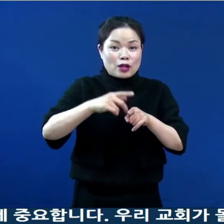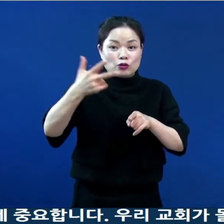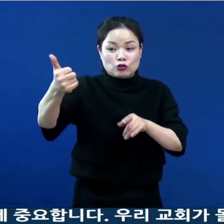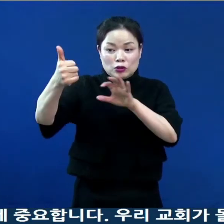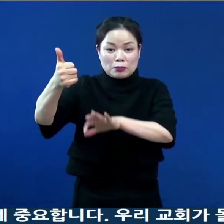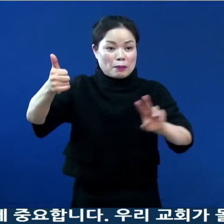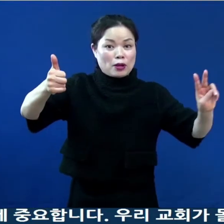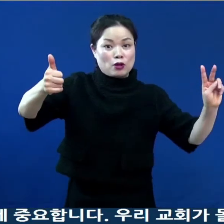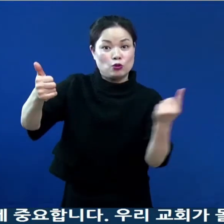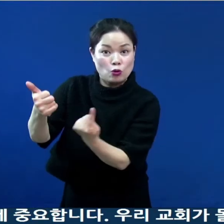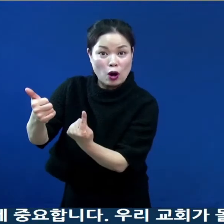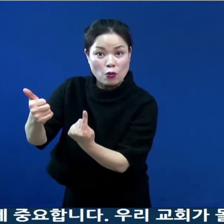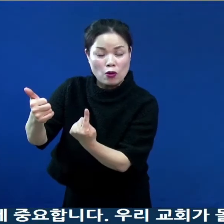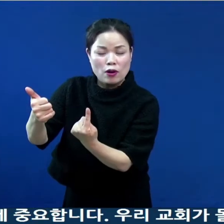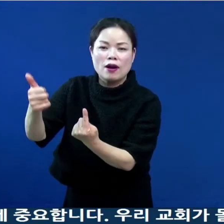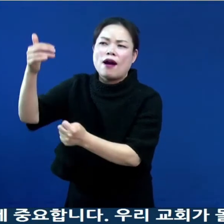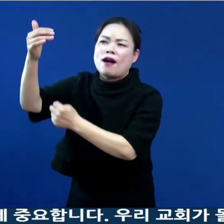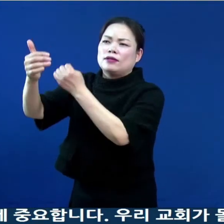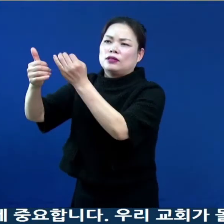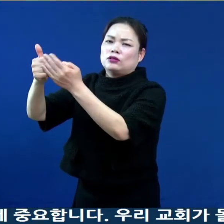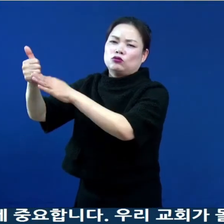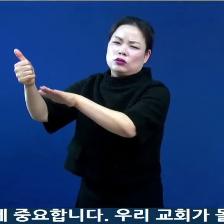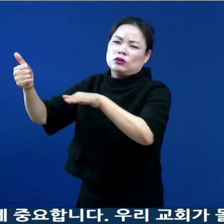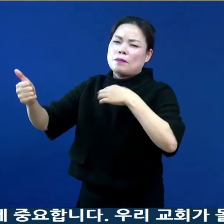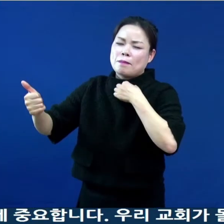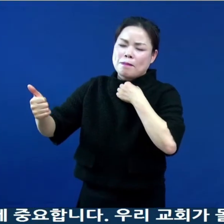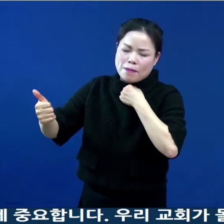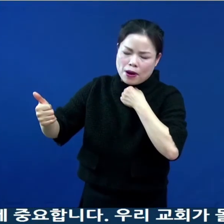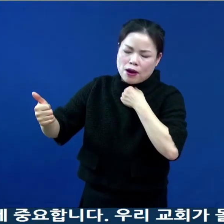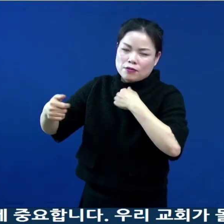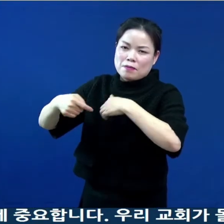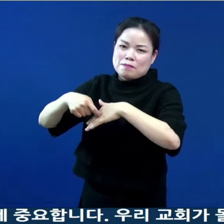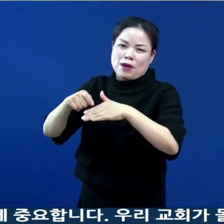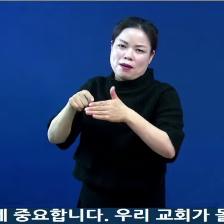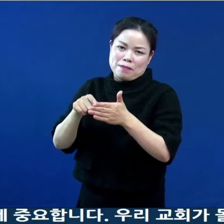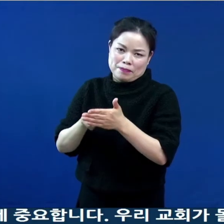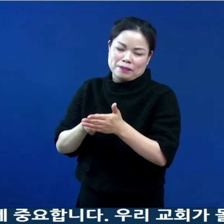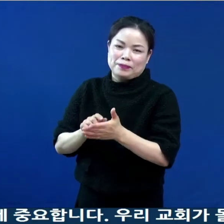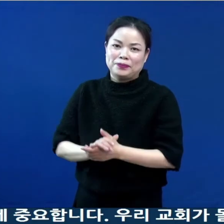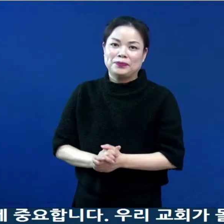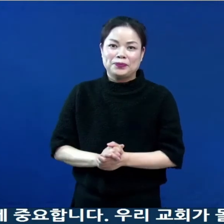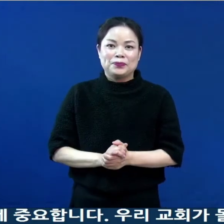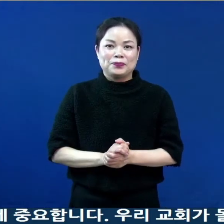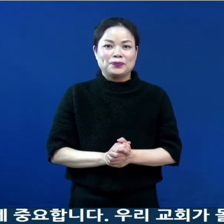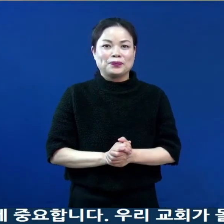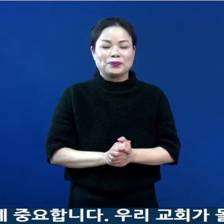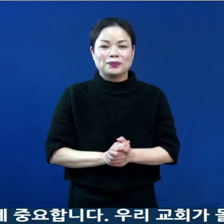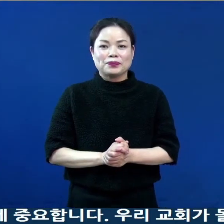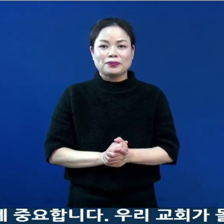이것이 하나님께서 우리에게 바라고 있는 마음인 것이죠.